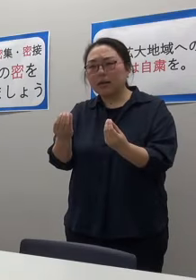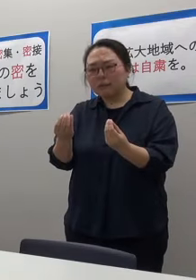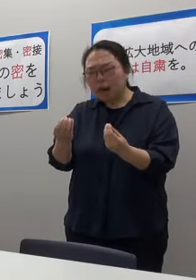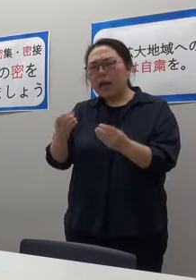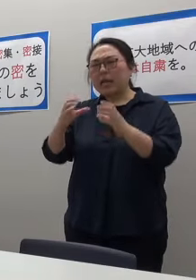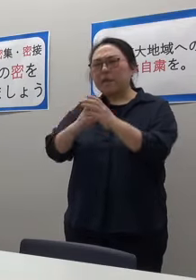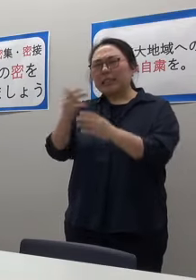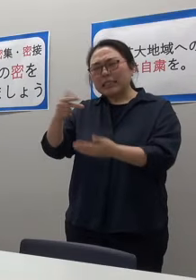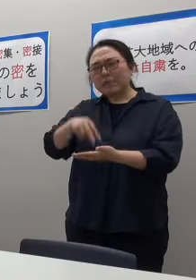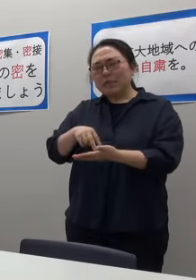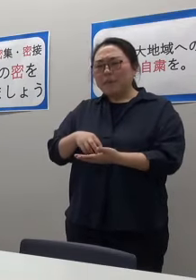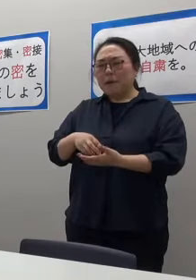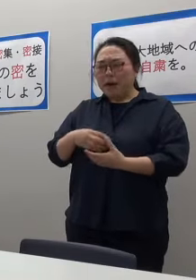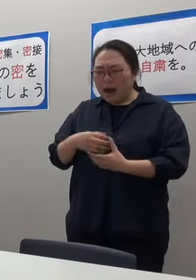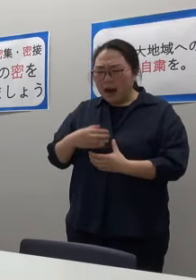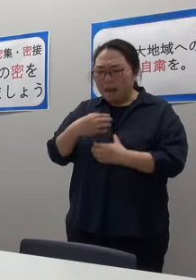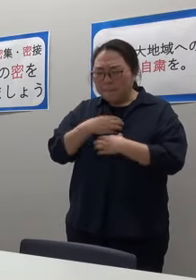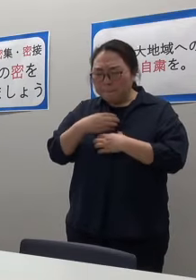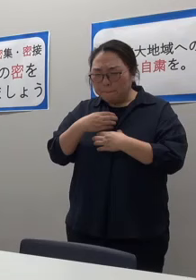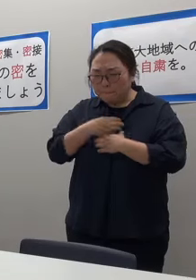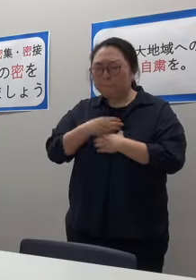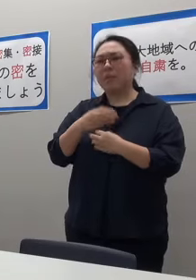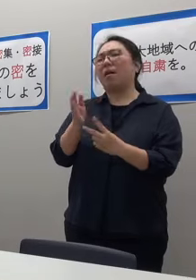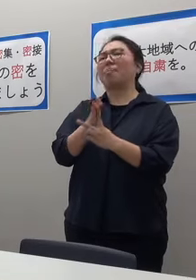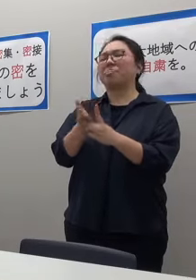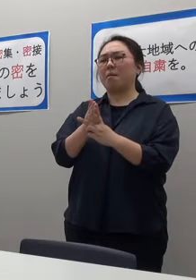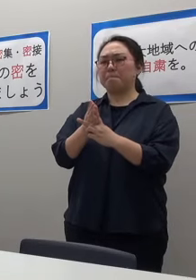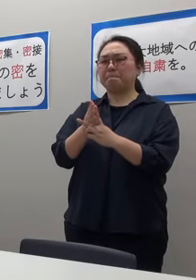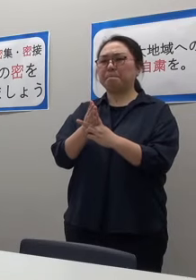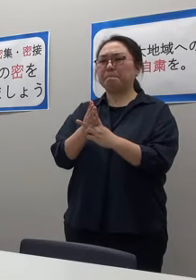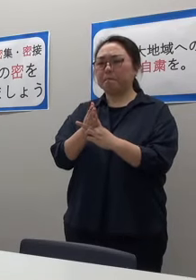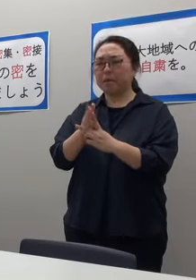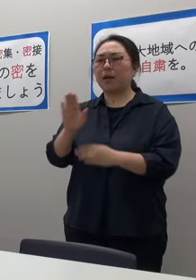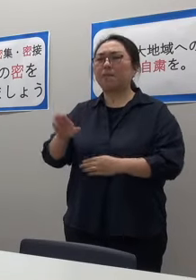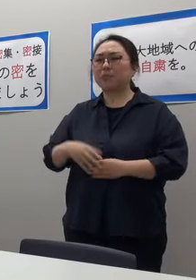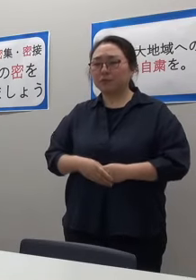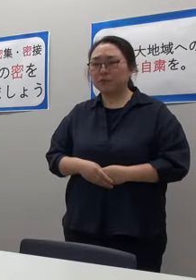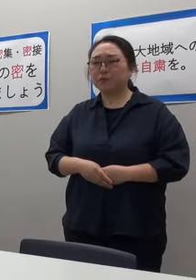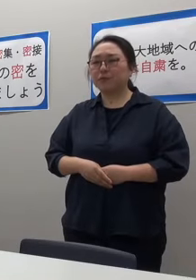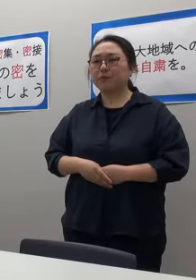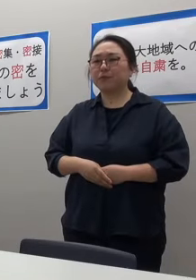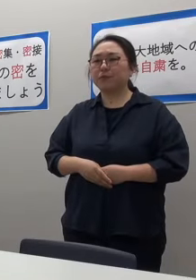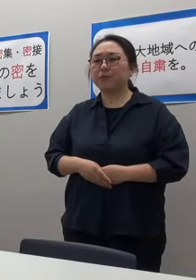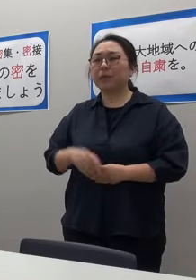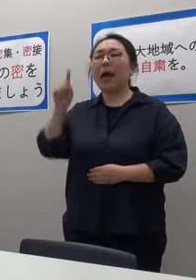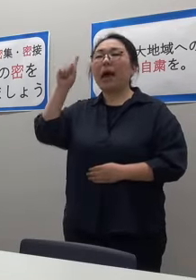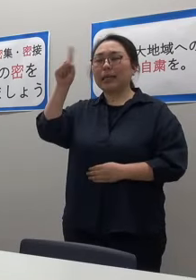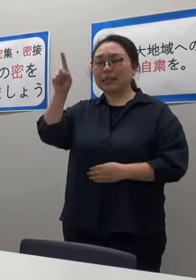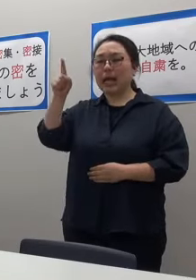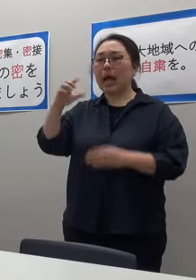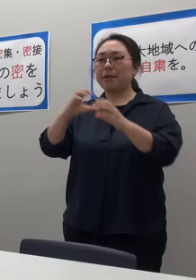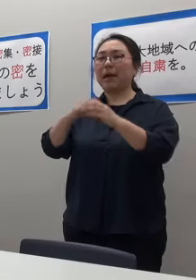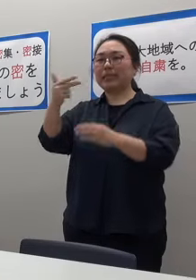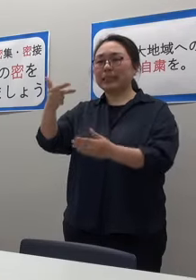重く受け止め、判断していかなくてはいけないというふうに思っておりますので、 明日、まあ、市としてのですね、方